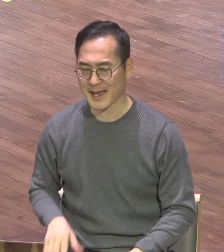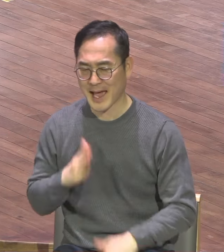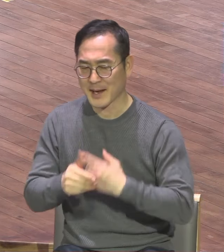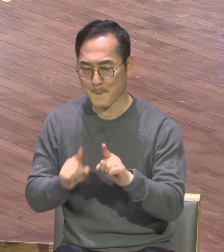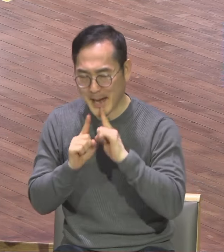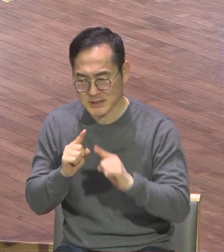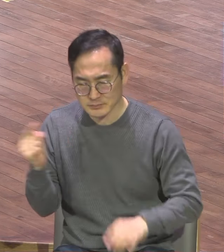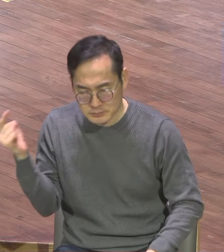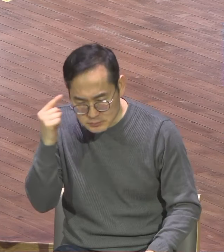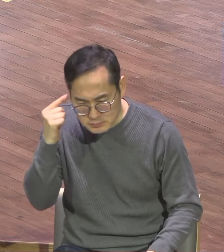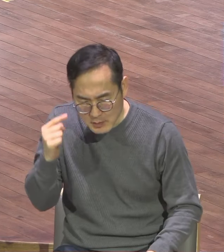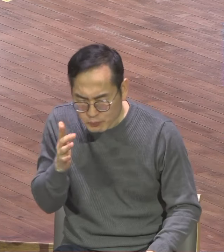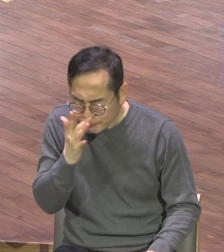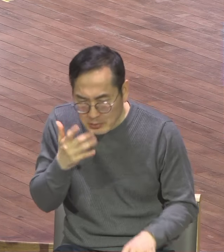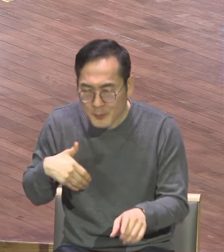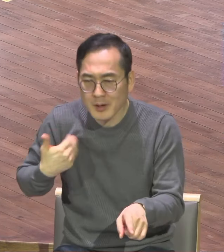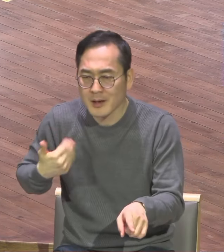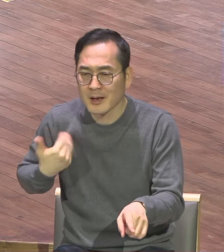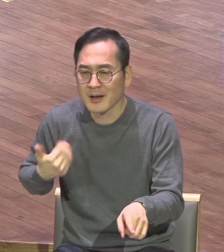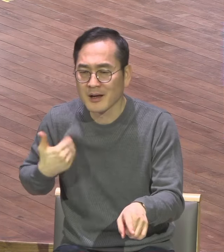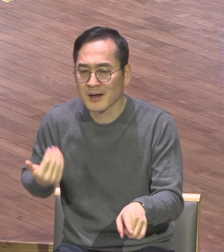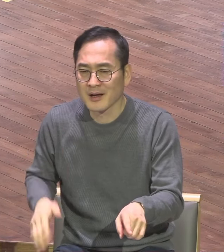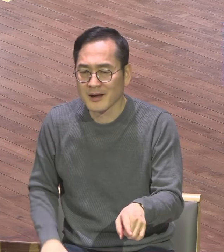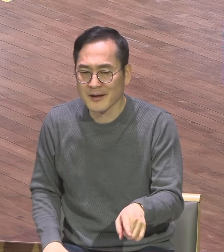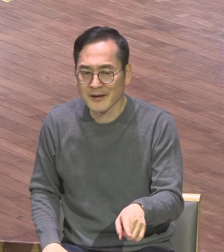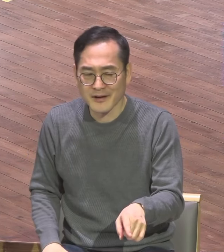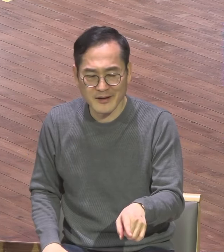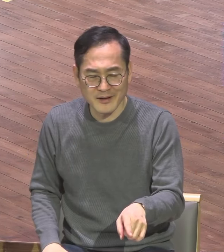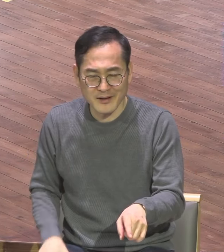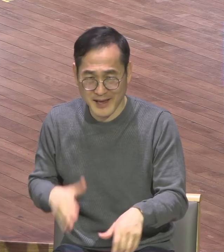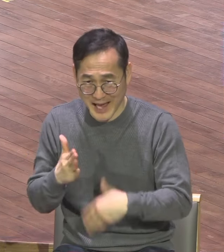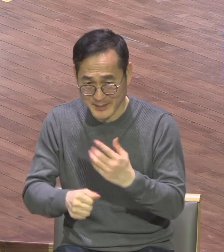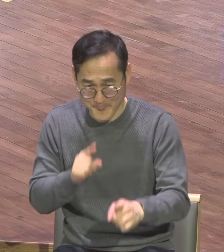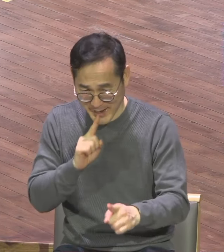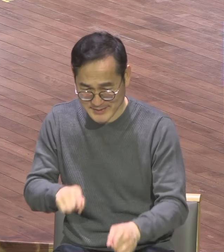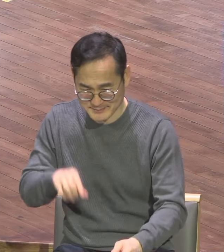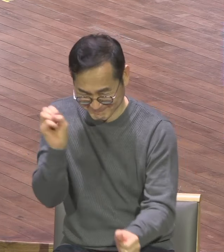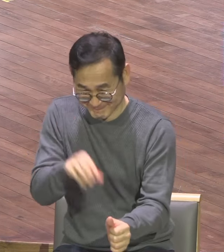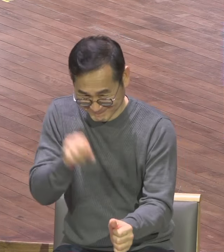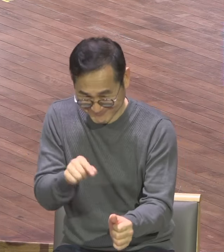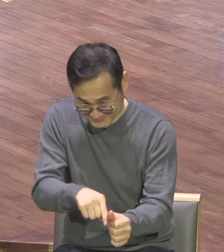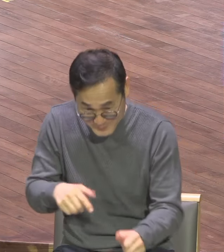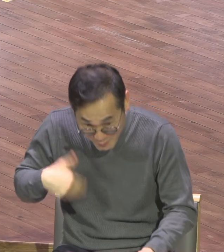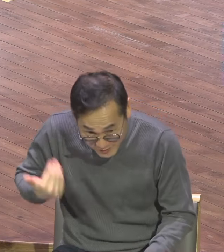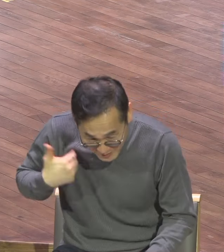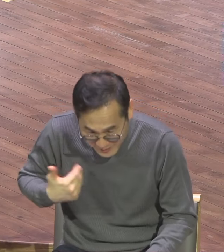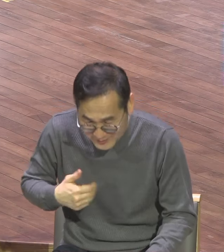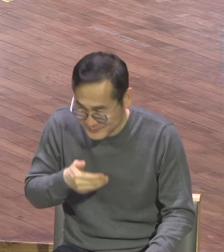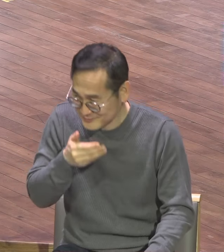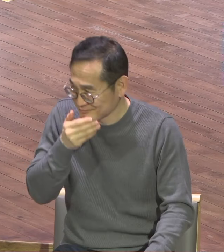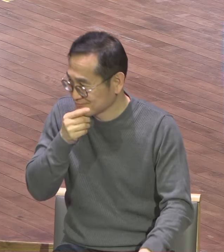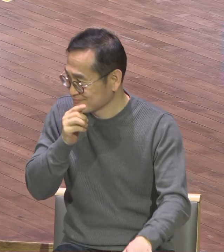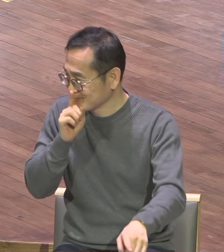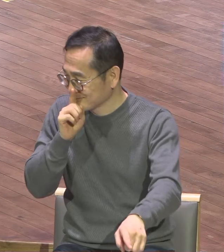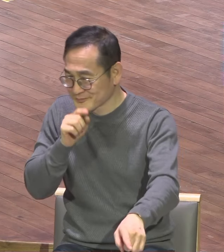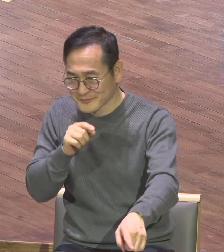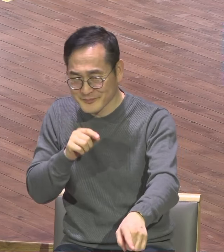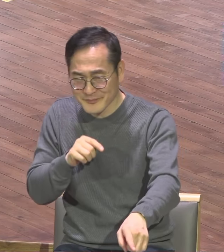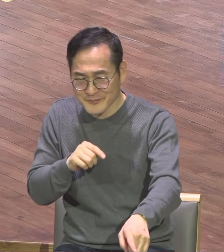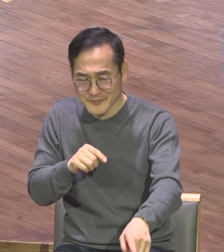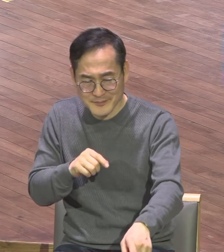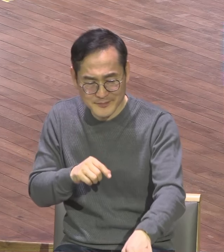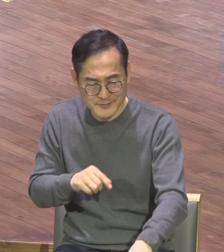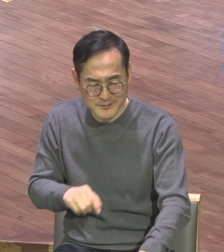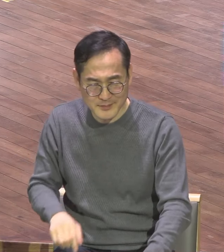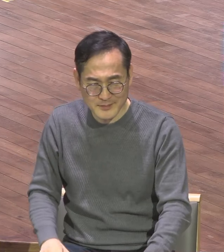말씀을 듣고서도 하나님의 말씀으로 들려지지 않는 막힌 귀, 하나님의 말씀으로 들려지지